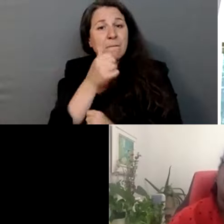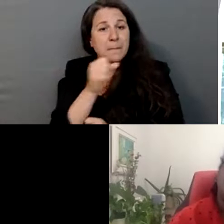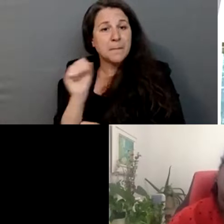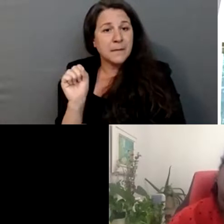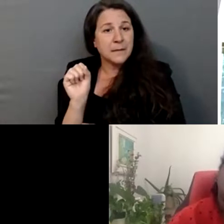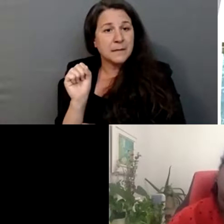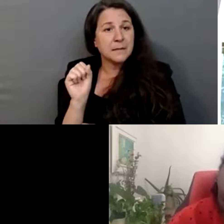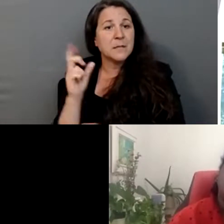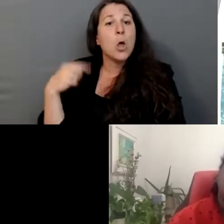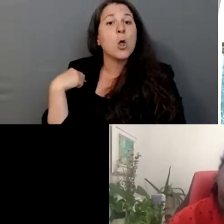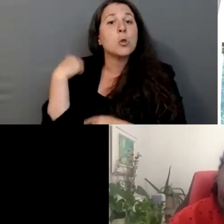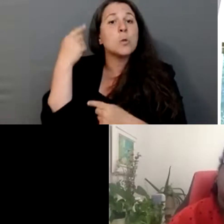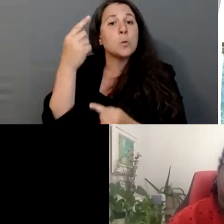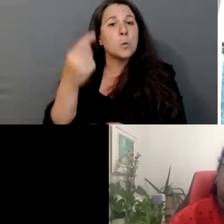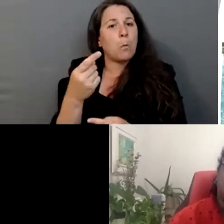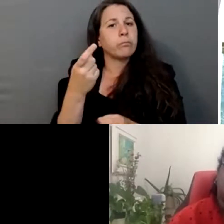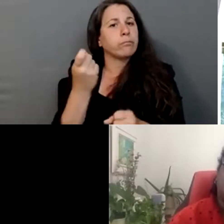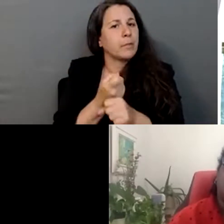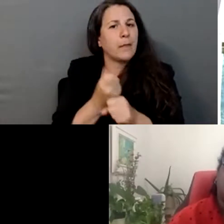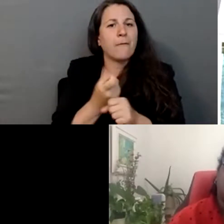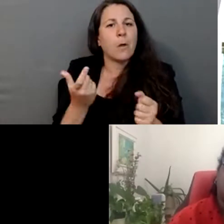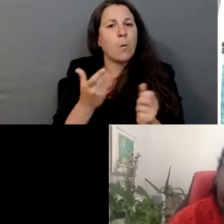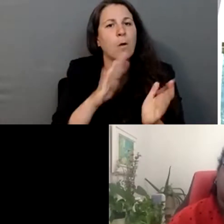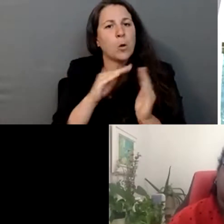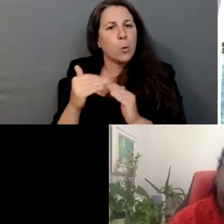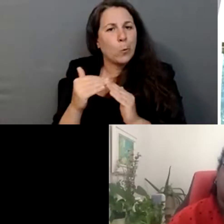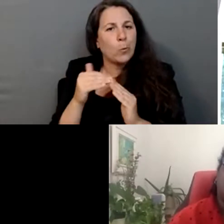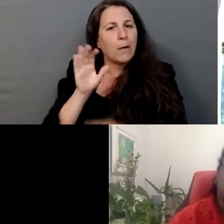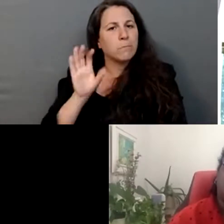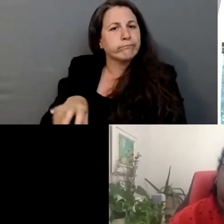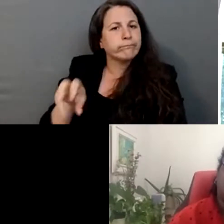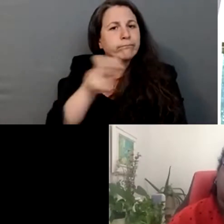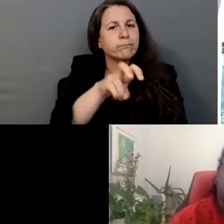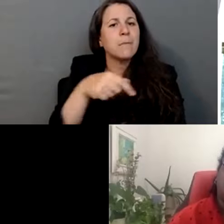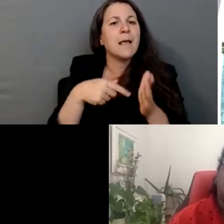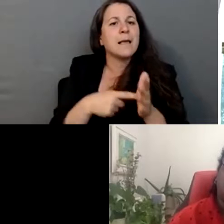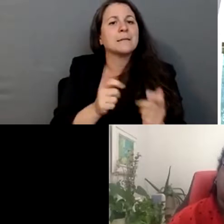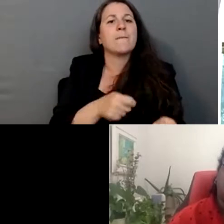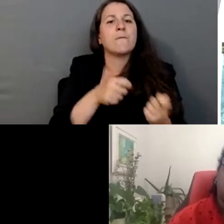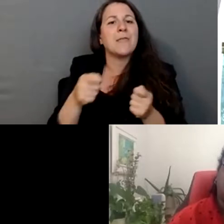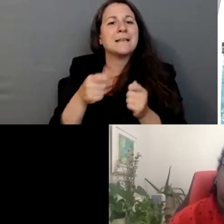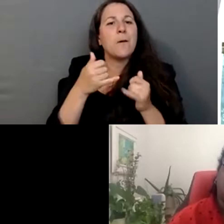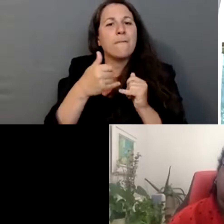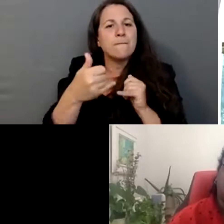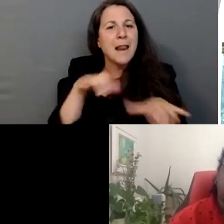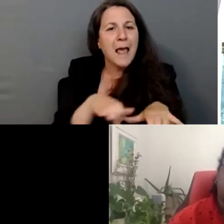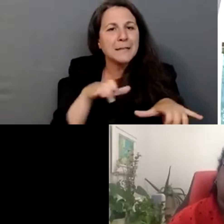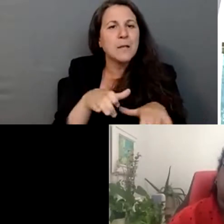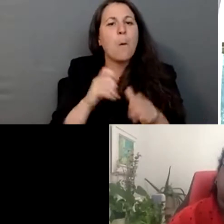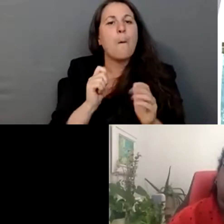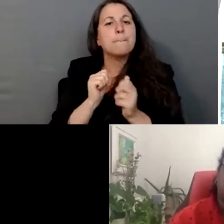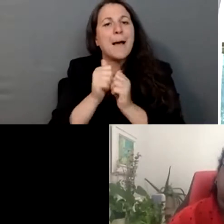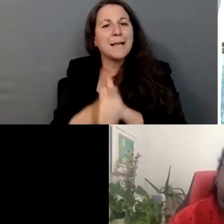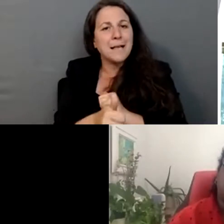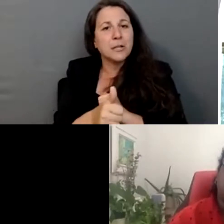depuis 10 ans dans les organisations d'action communautaire comme Fondation Filles d'Action, Passage, et depuis